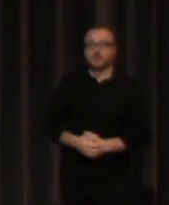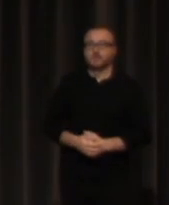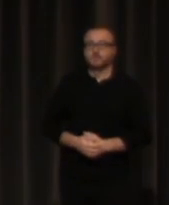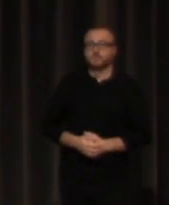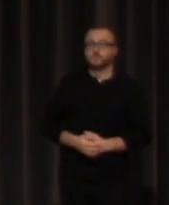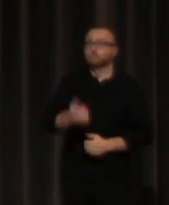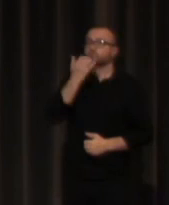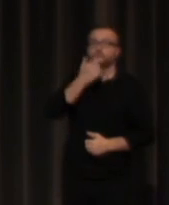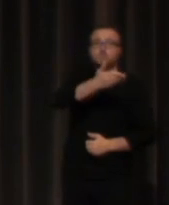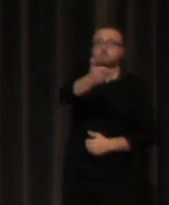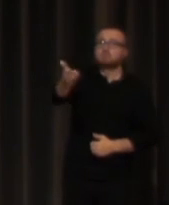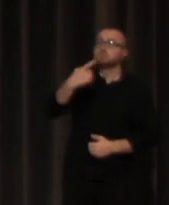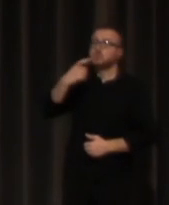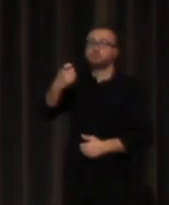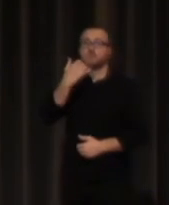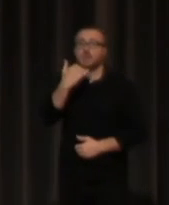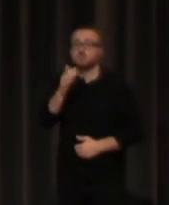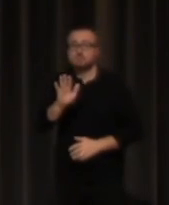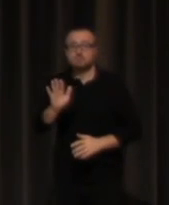Si hi ha alguna pregunta...